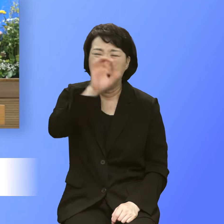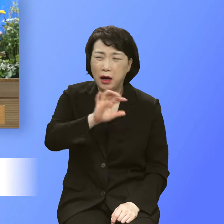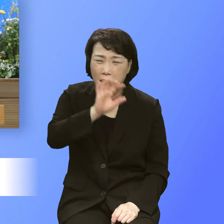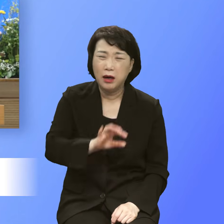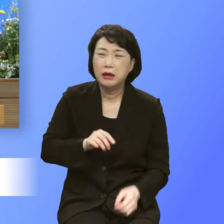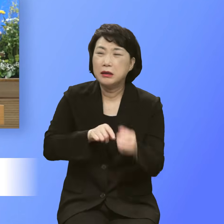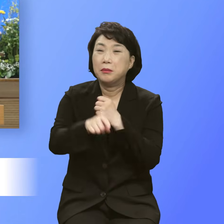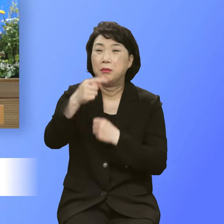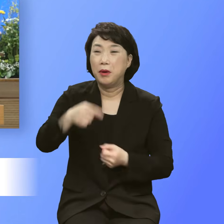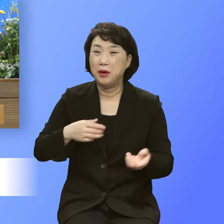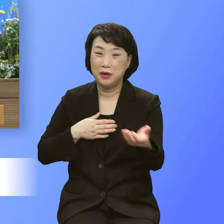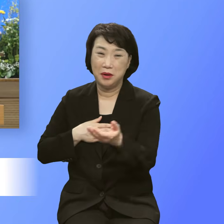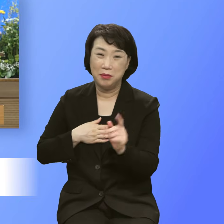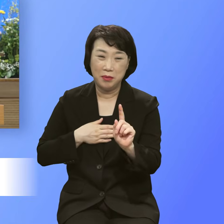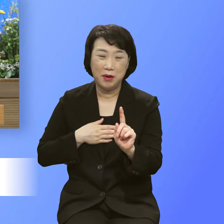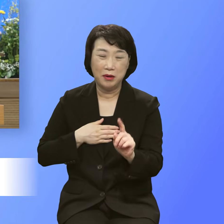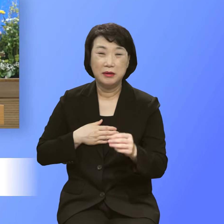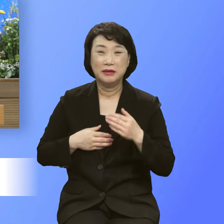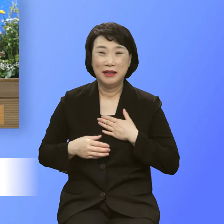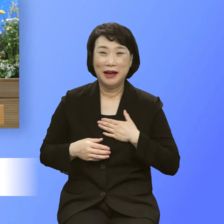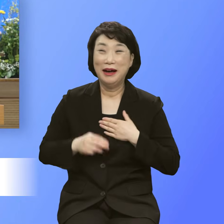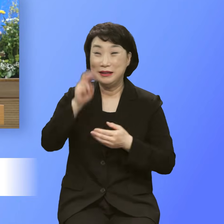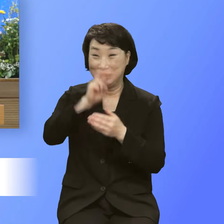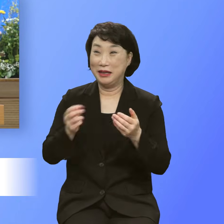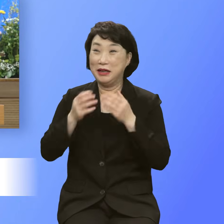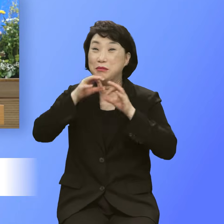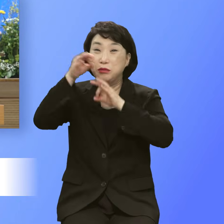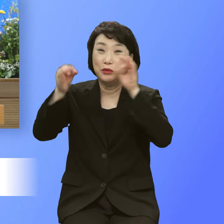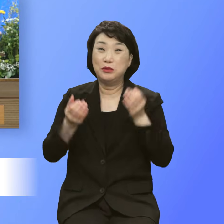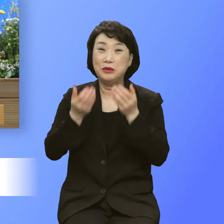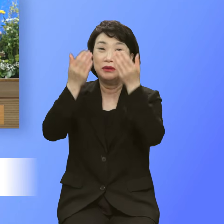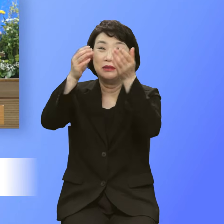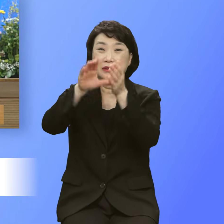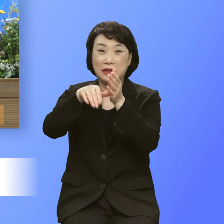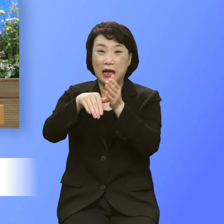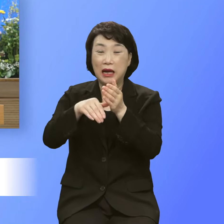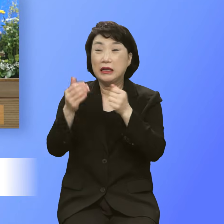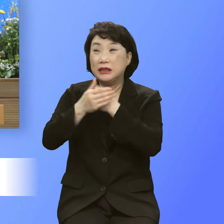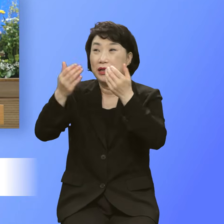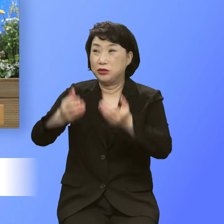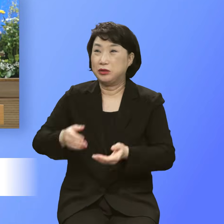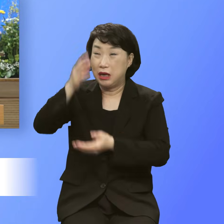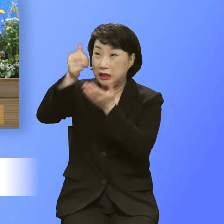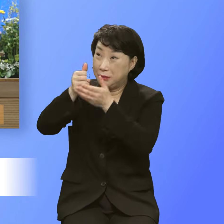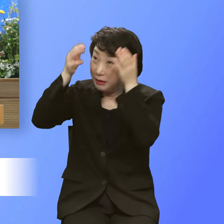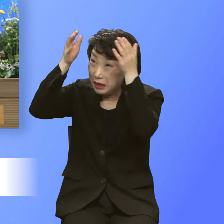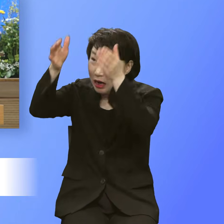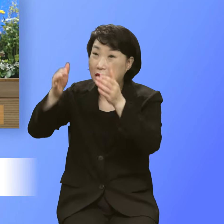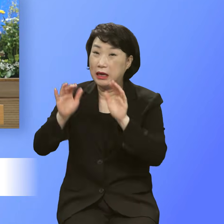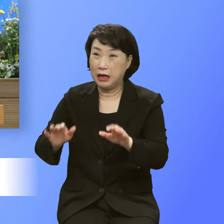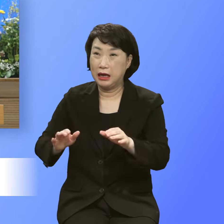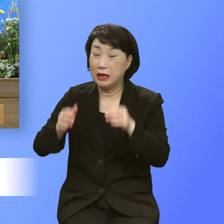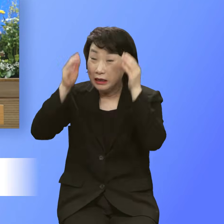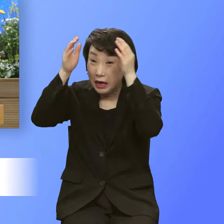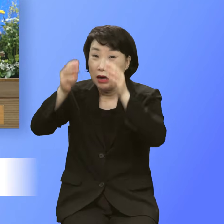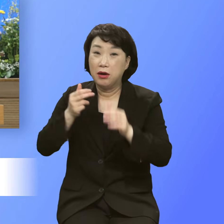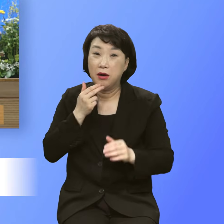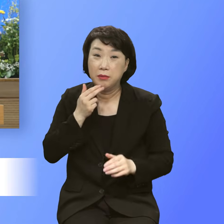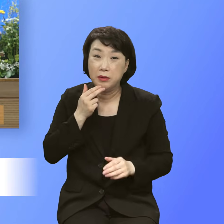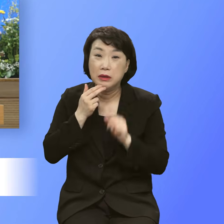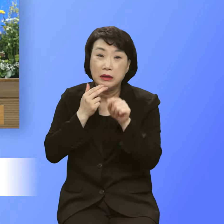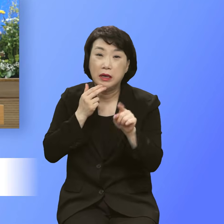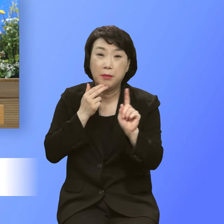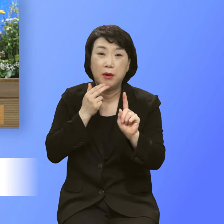중언부언이 뭐냐? 내가 찬양을 부를 때 은혜 베푸신 하나님을 향해서 겨냥하지 않는